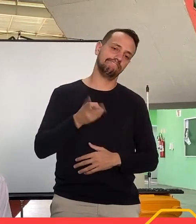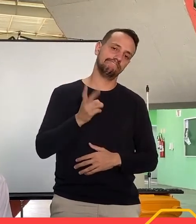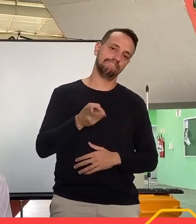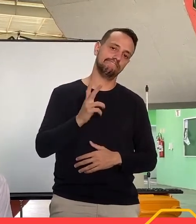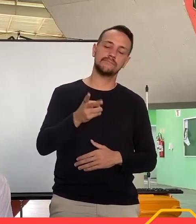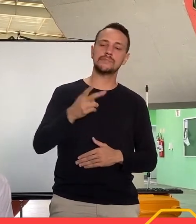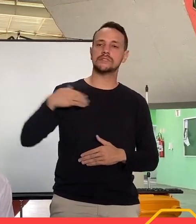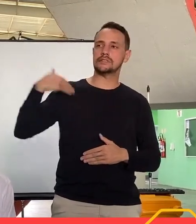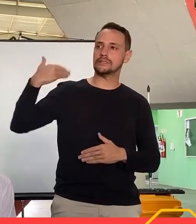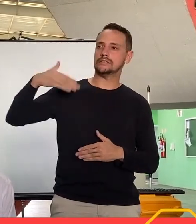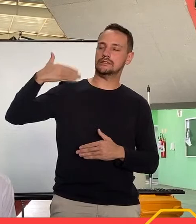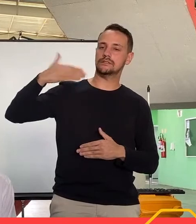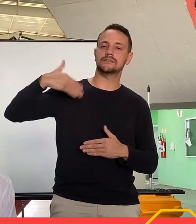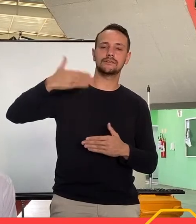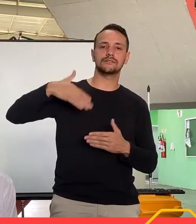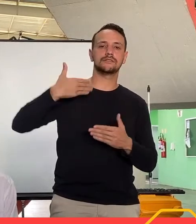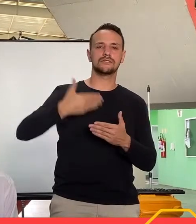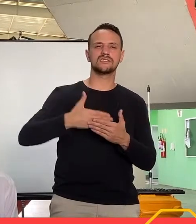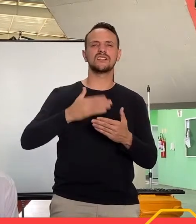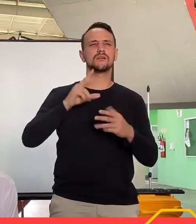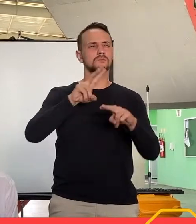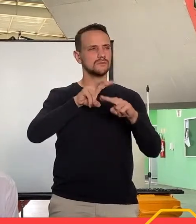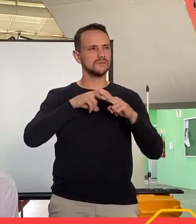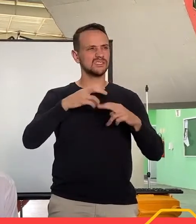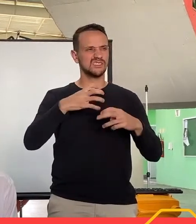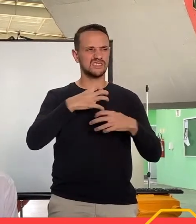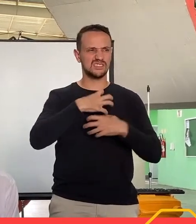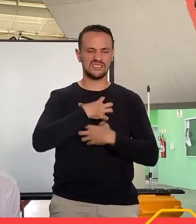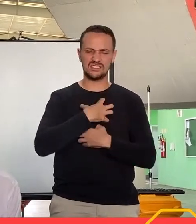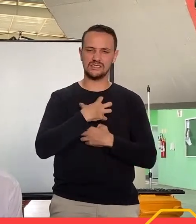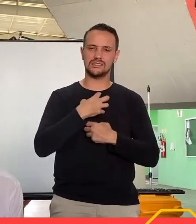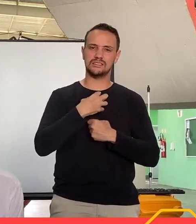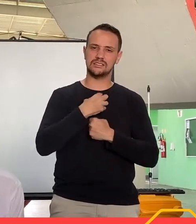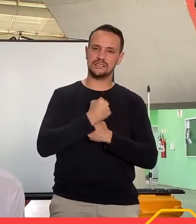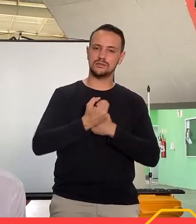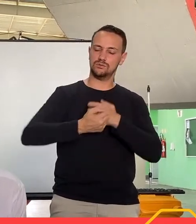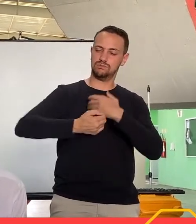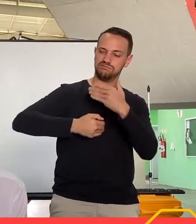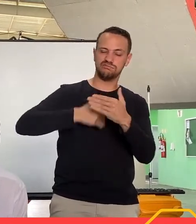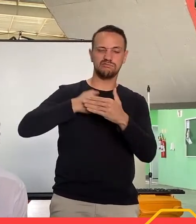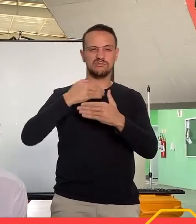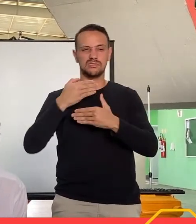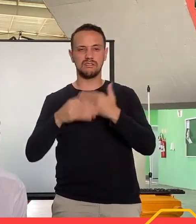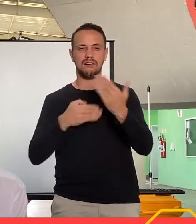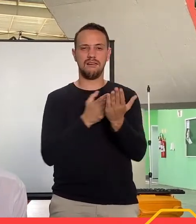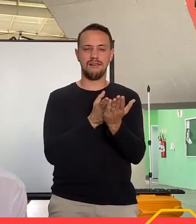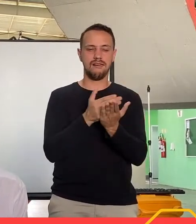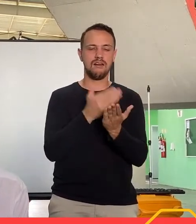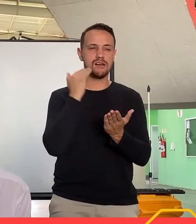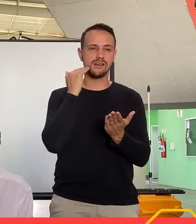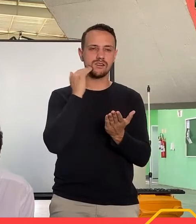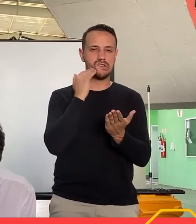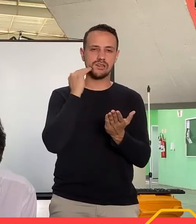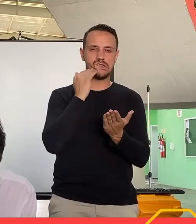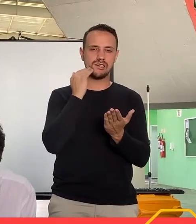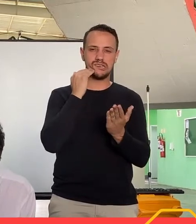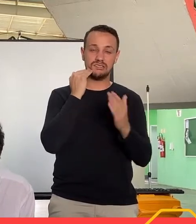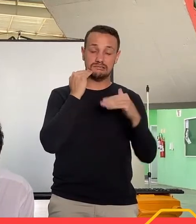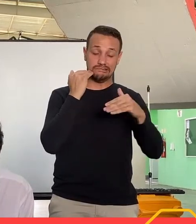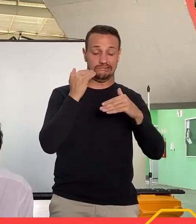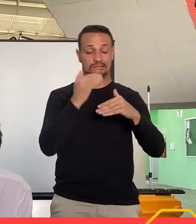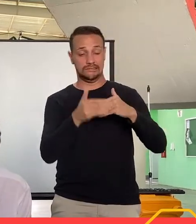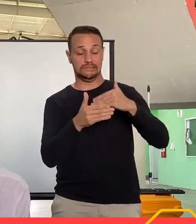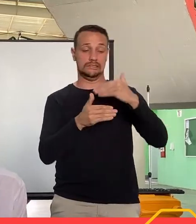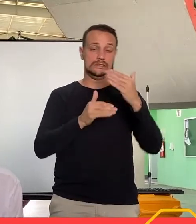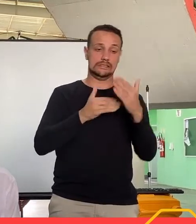história de jornadas que sofre tantos, né, que vai aos trancos e barrancos avançando,